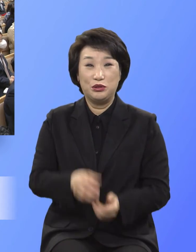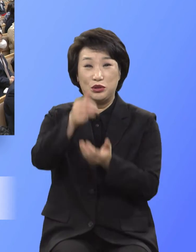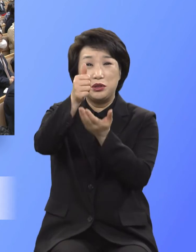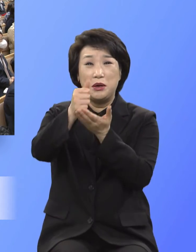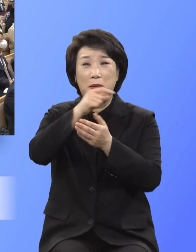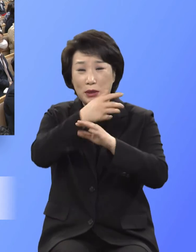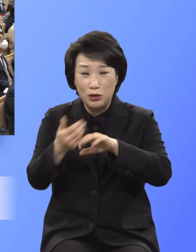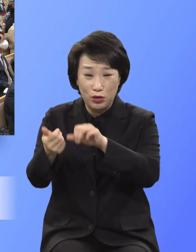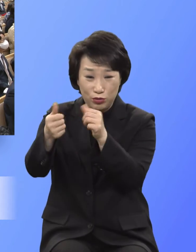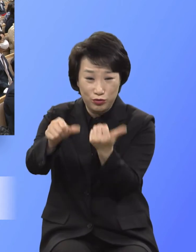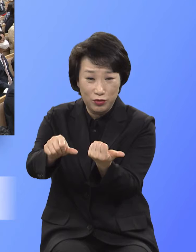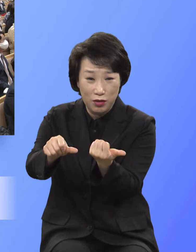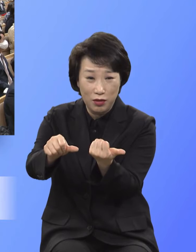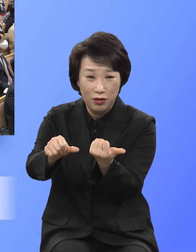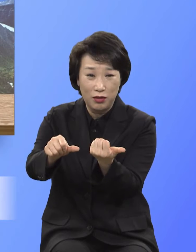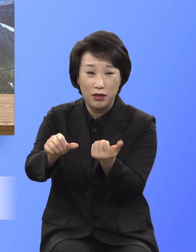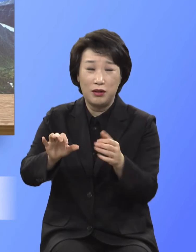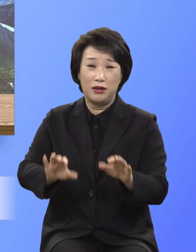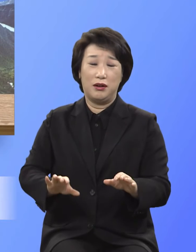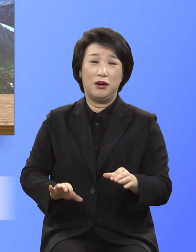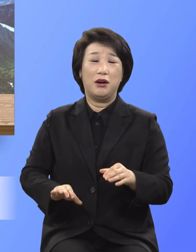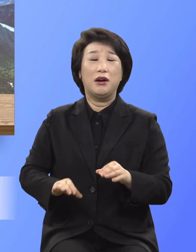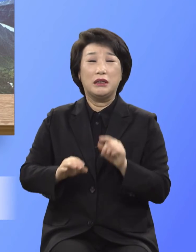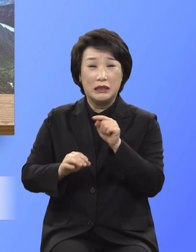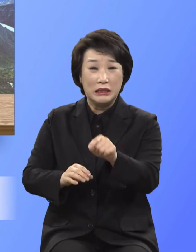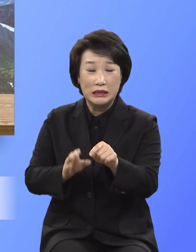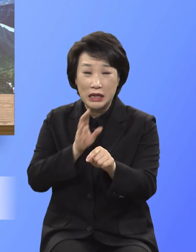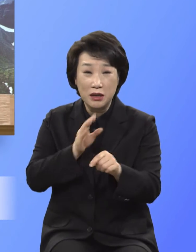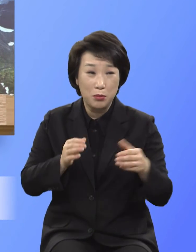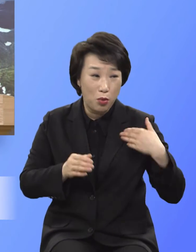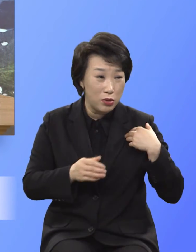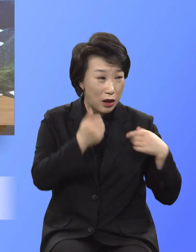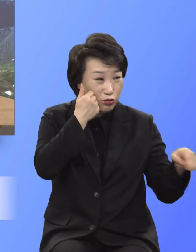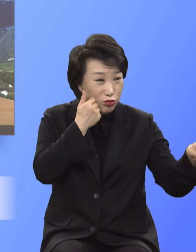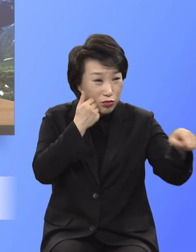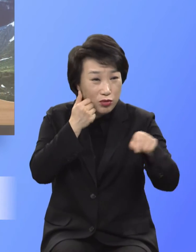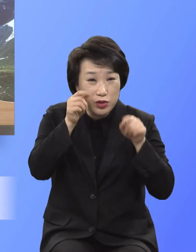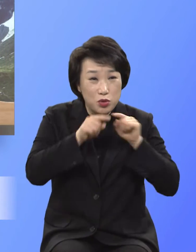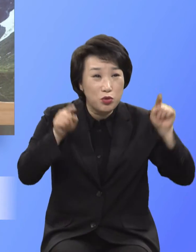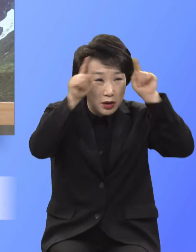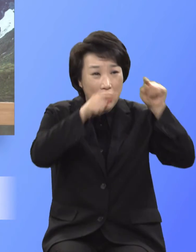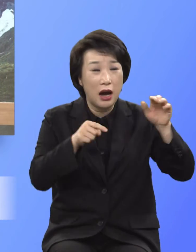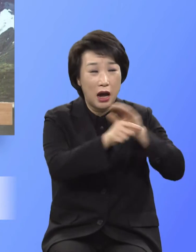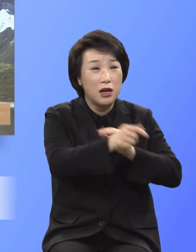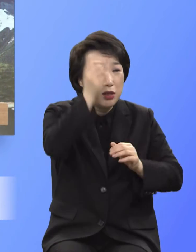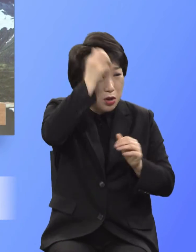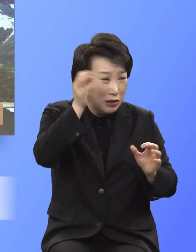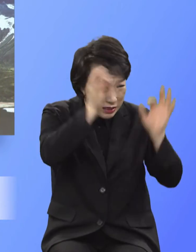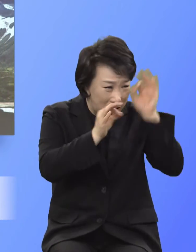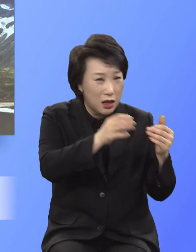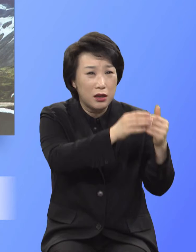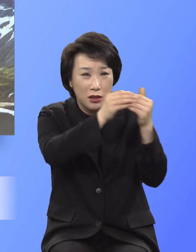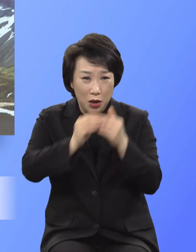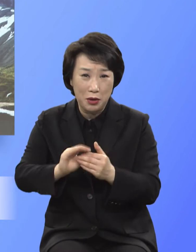주님은 피 흘려 죽으셨는데 이 사실 몰라서 지옥 가는 영혼을 찾아야 되지